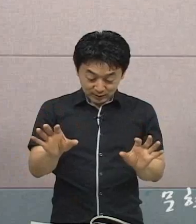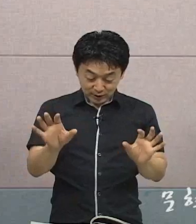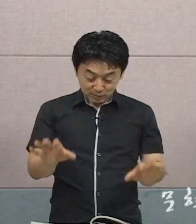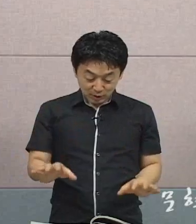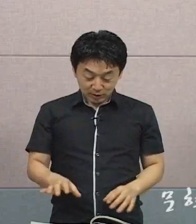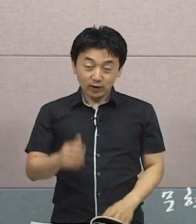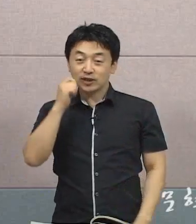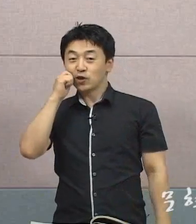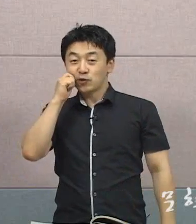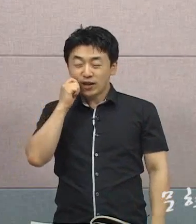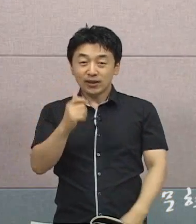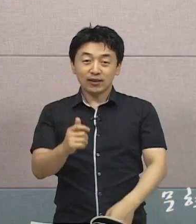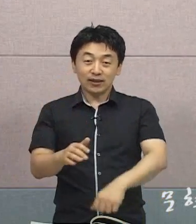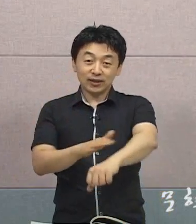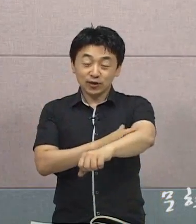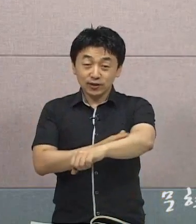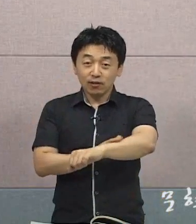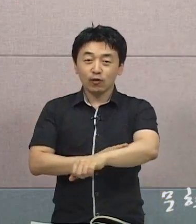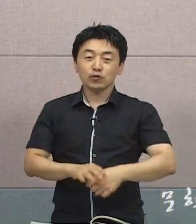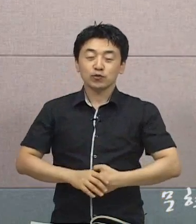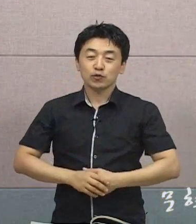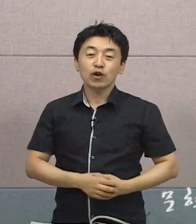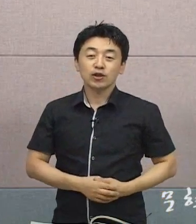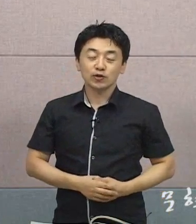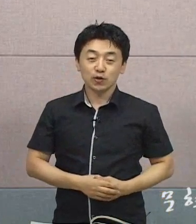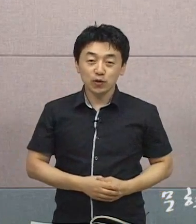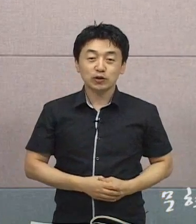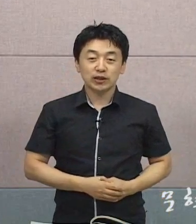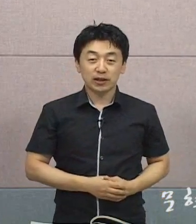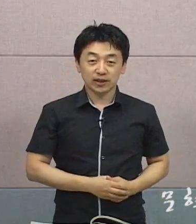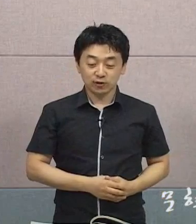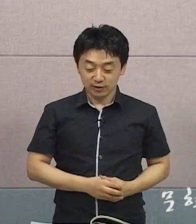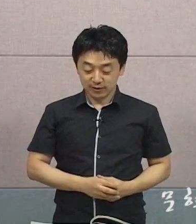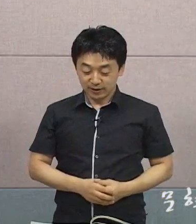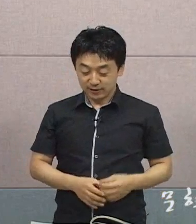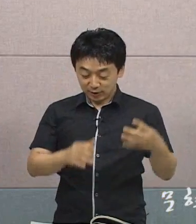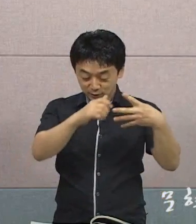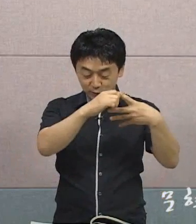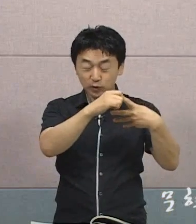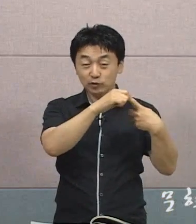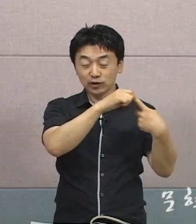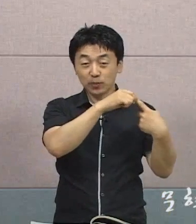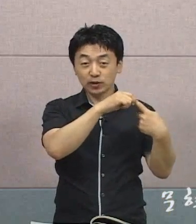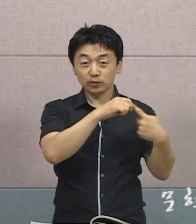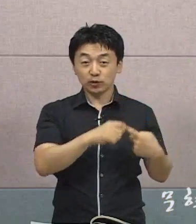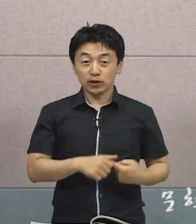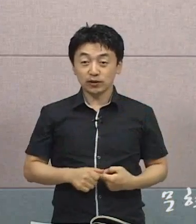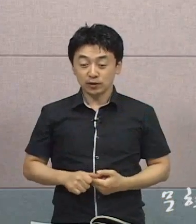지금 나왔던 이것과 이것은 중요한 단어고요. 꼭 외우시길 바라겠고요. 네. 농식수와 첫 번째 부류에 속하는 여러분들이